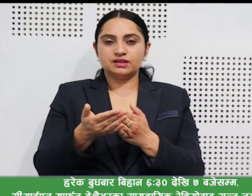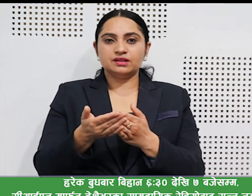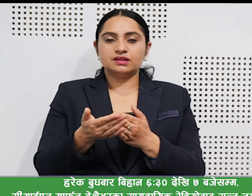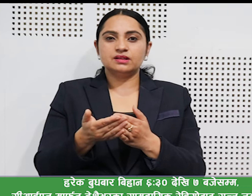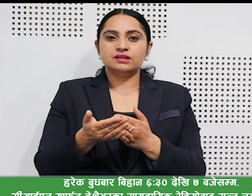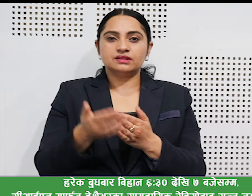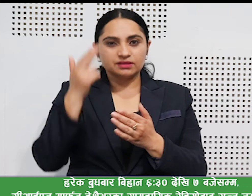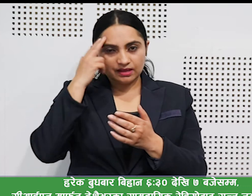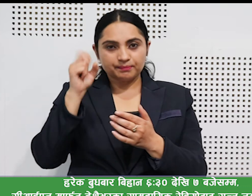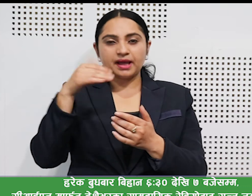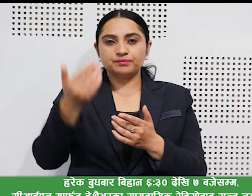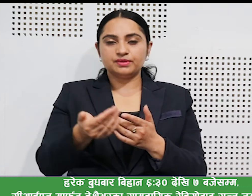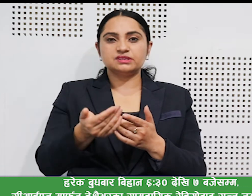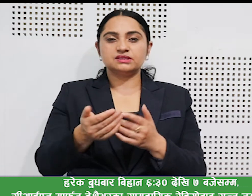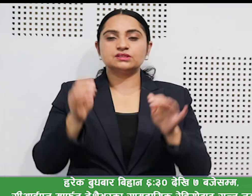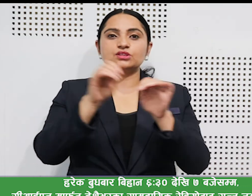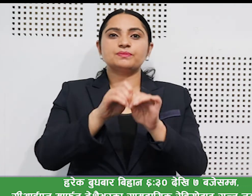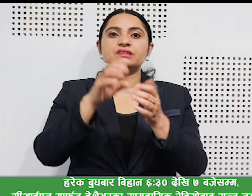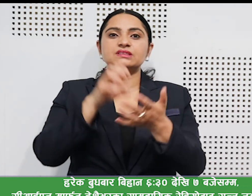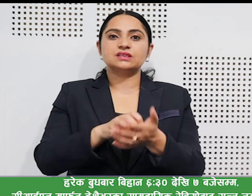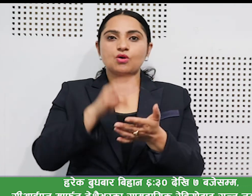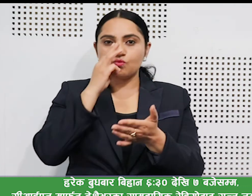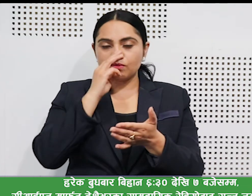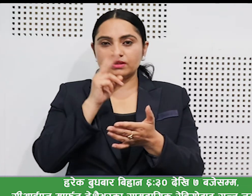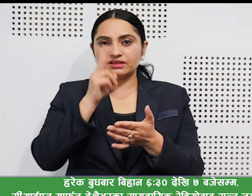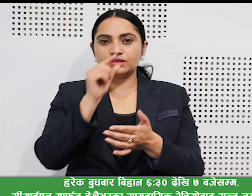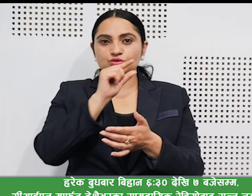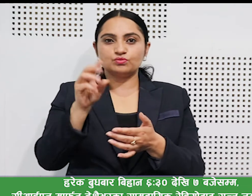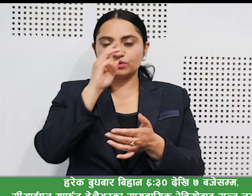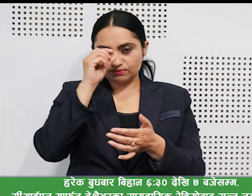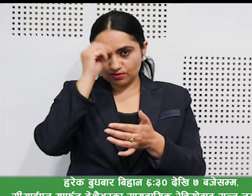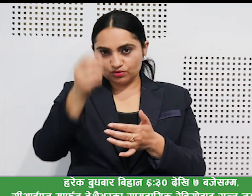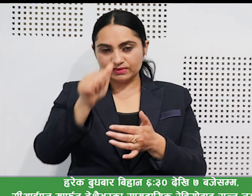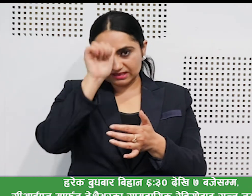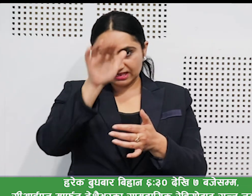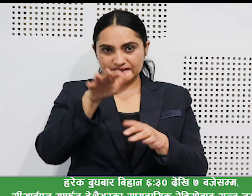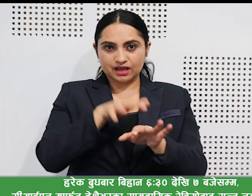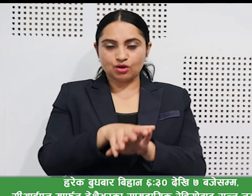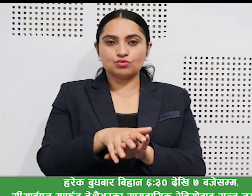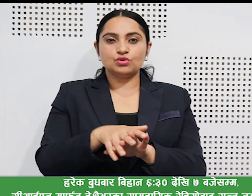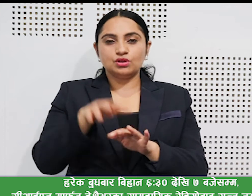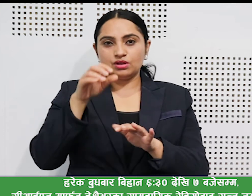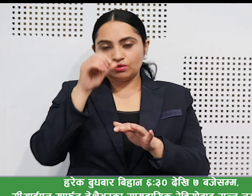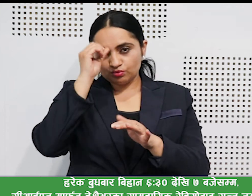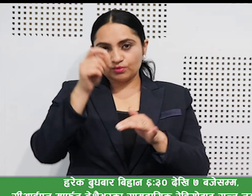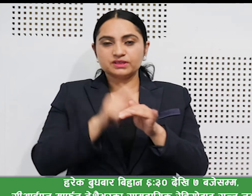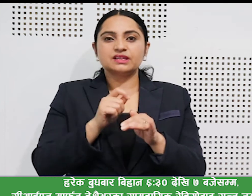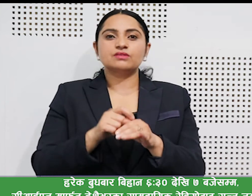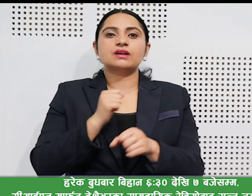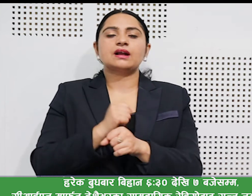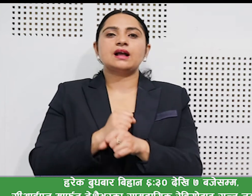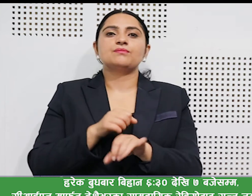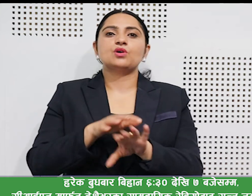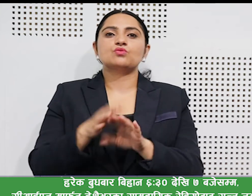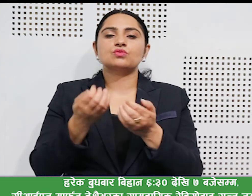निदान भइसकेपछि चाहिँ सम्बन्धित ठाउँमा चाहिँ त्यसको बारेमा पूर्व जानकारीहरू, पूर्व तयारीका कामहरू